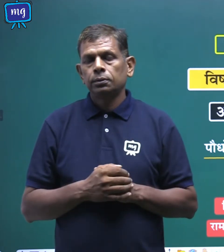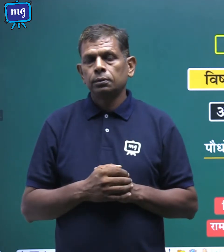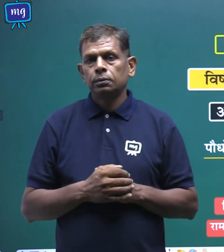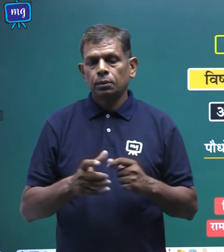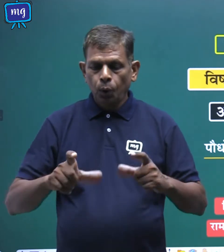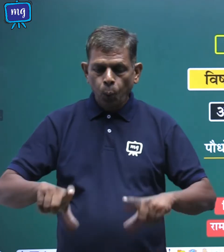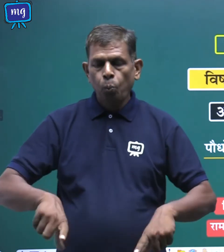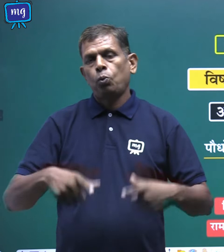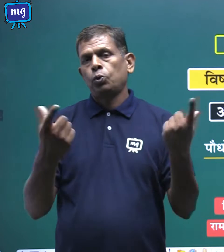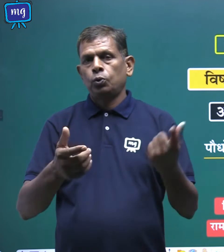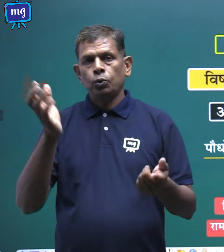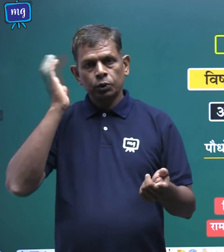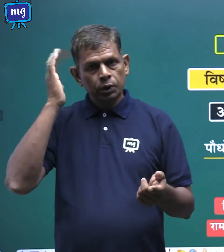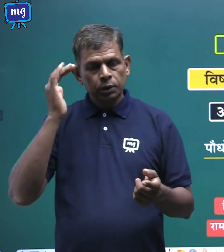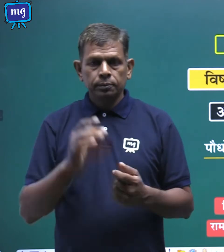पौधों को जानिए,